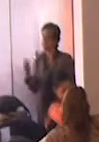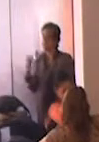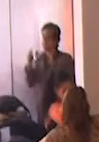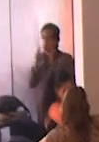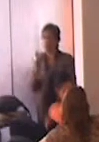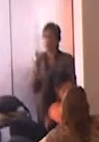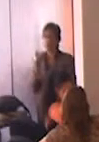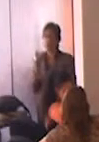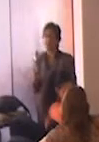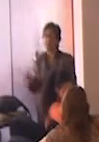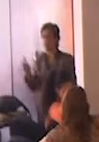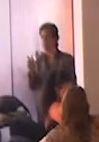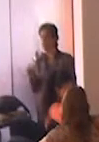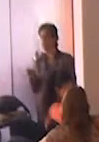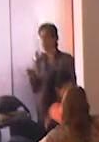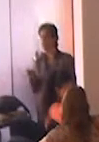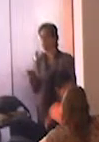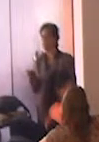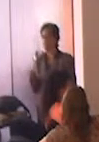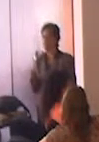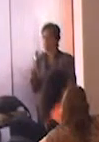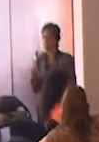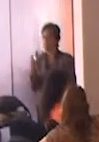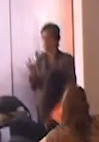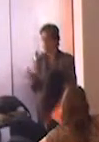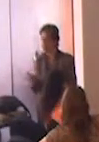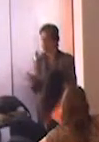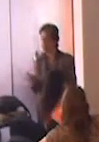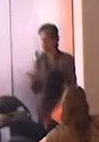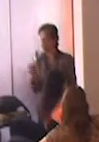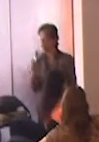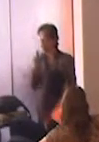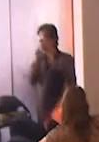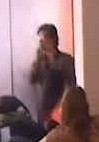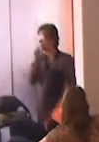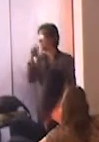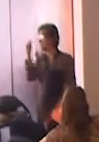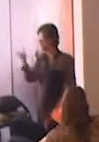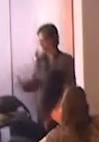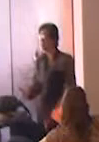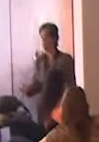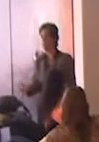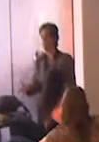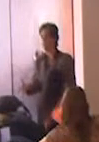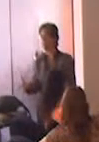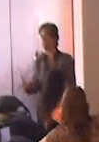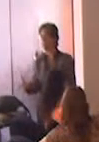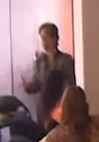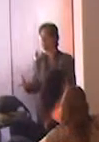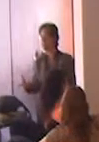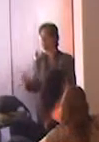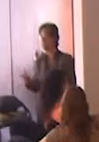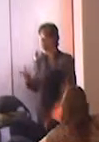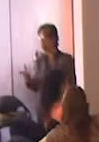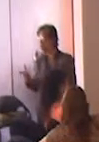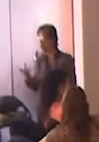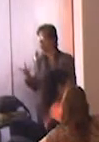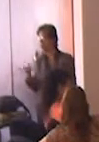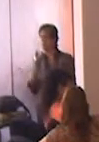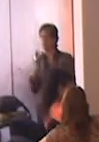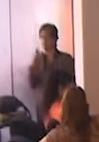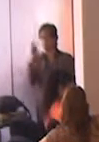muy claro. Y no busca eso porque tiene en cuenta una perspectiva también desde el punto de